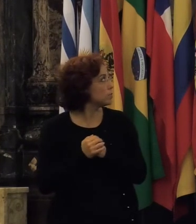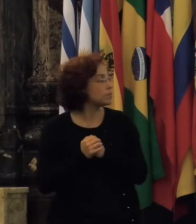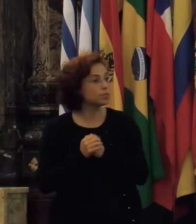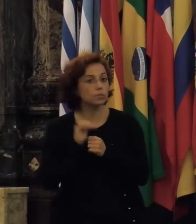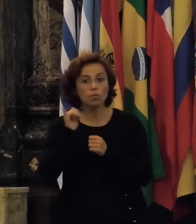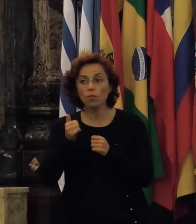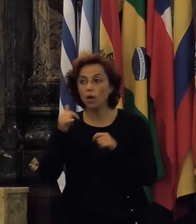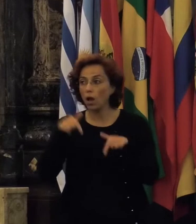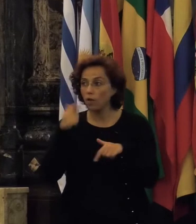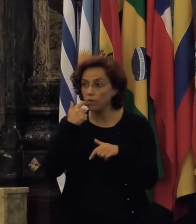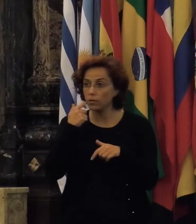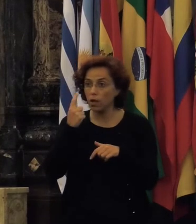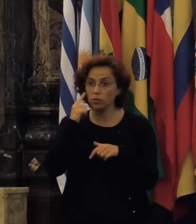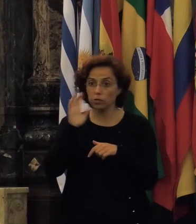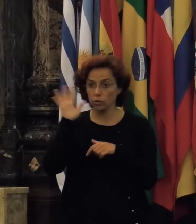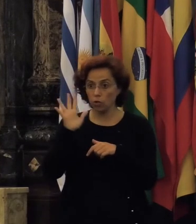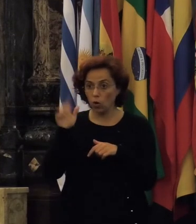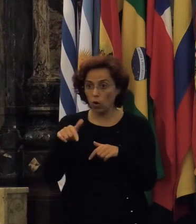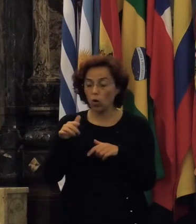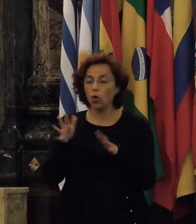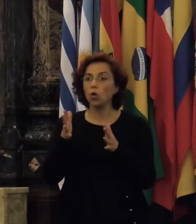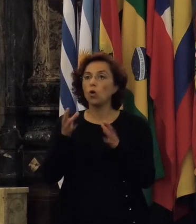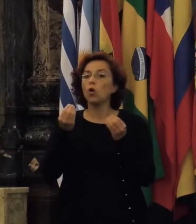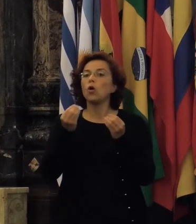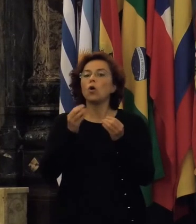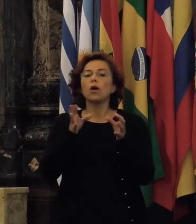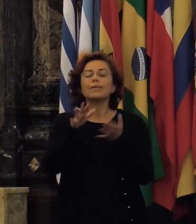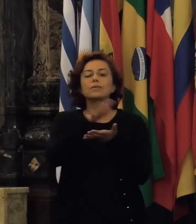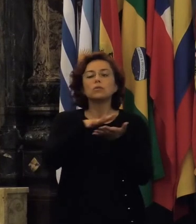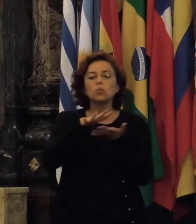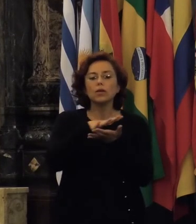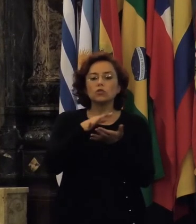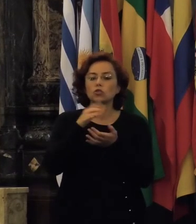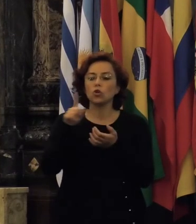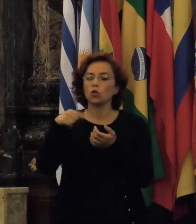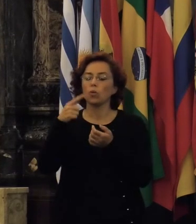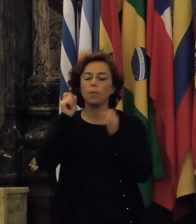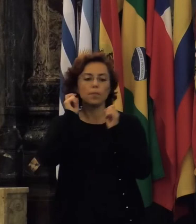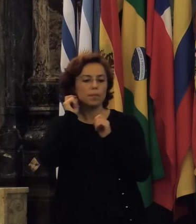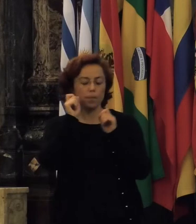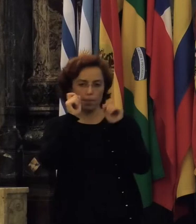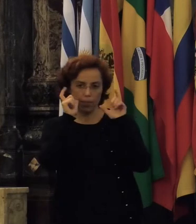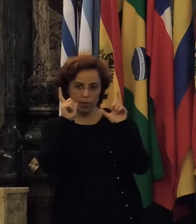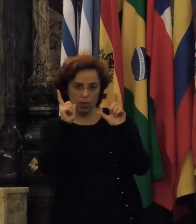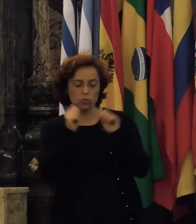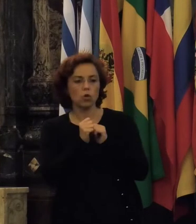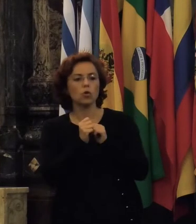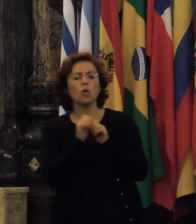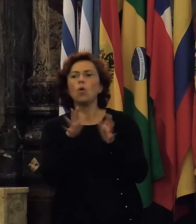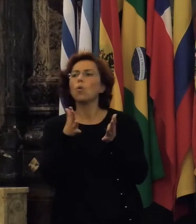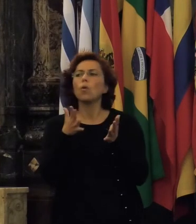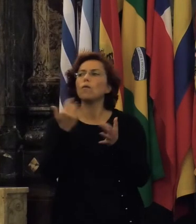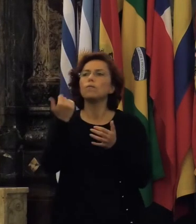¿Sí? Acá haría falta un psicólogo. ¿En qué casos, el otro dice, cuando uno escucha y prestamos atención, ¿en qué casos haría falta un